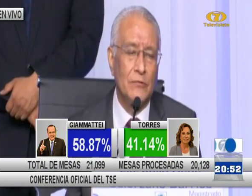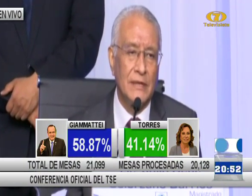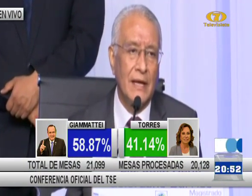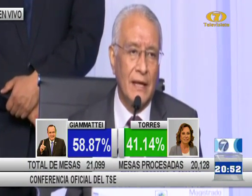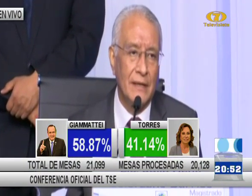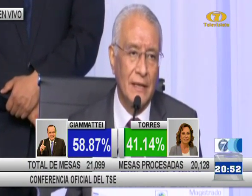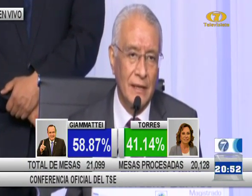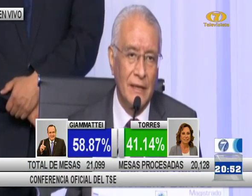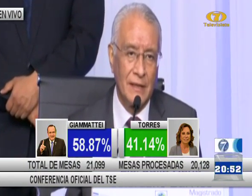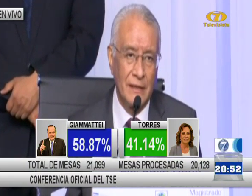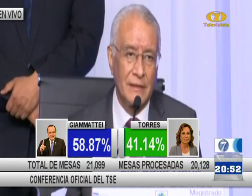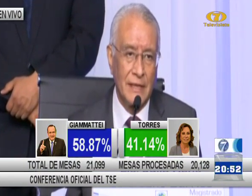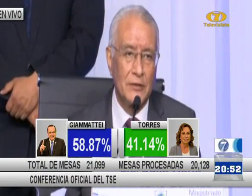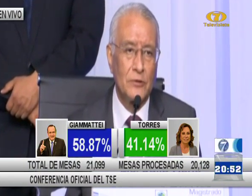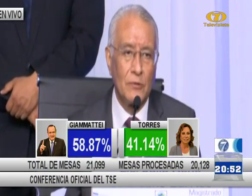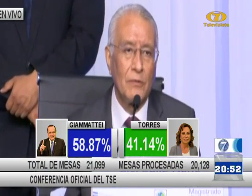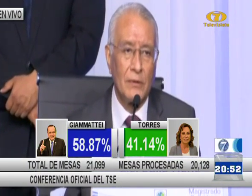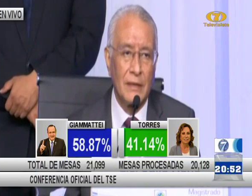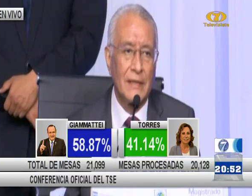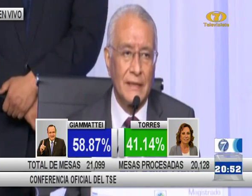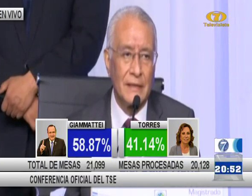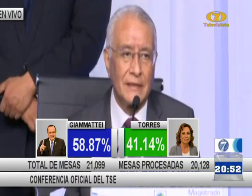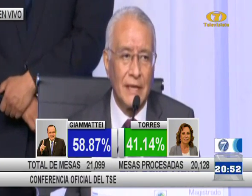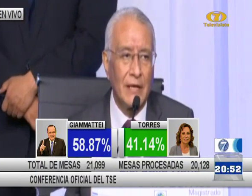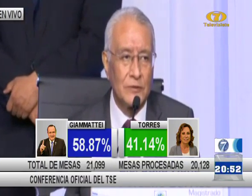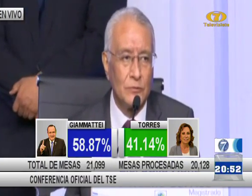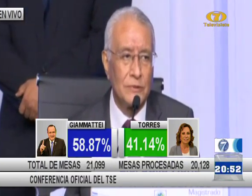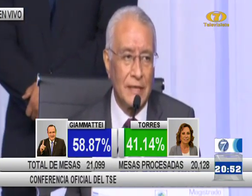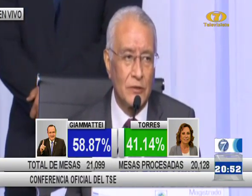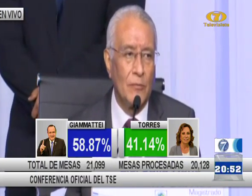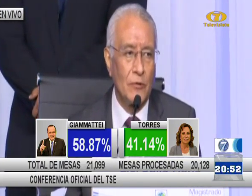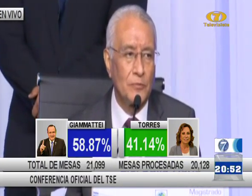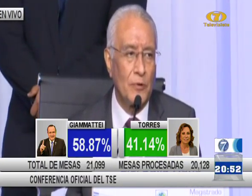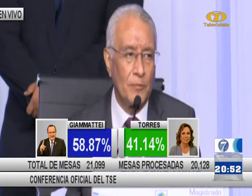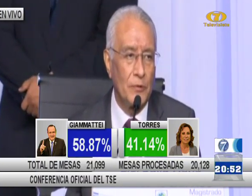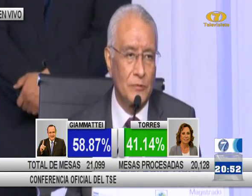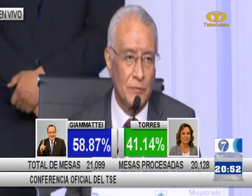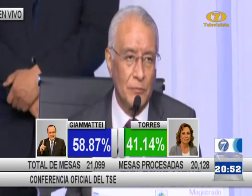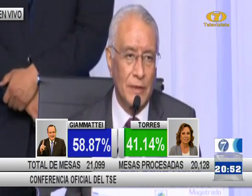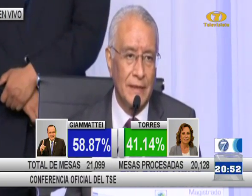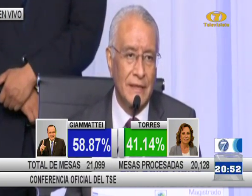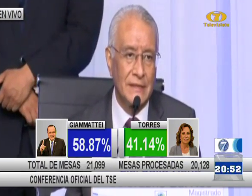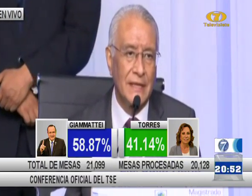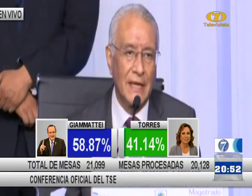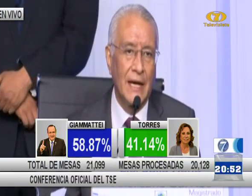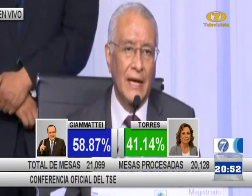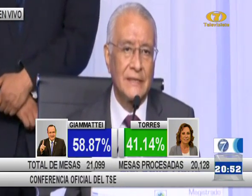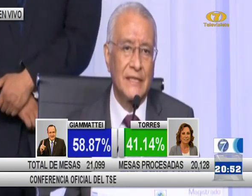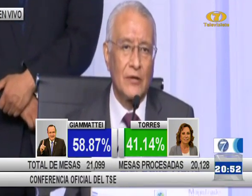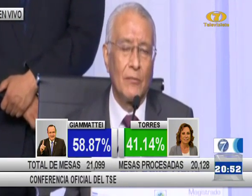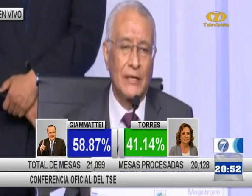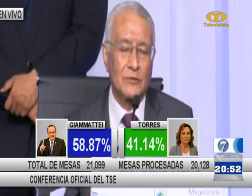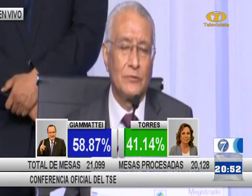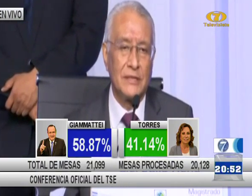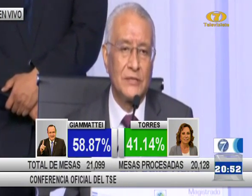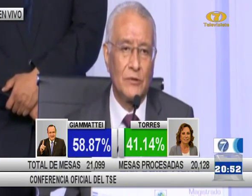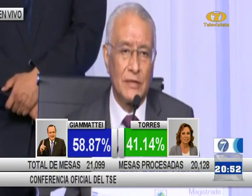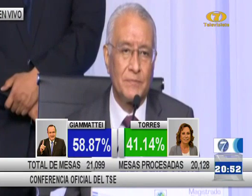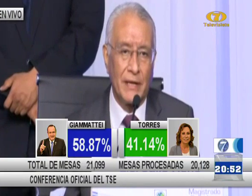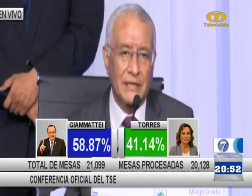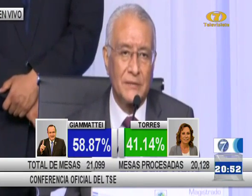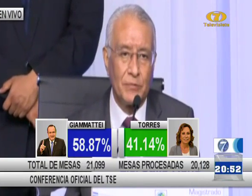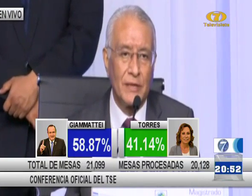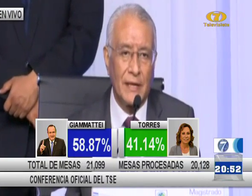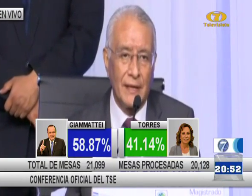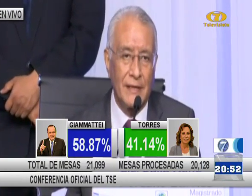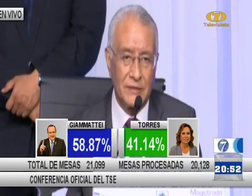la seguridad tanto de las juntas como los propios votantes, así como las condiciones